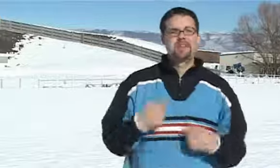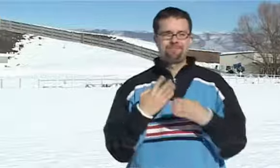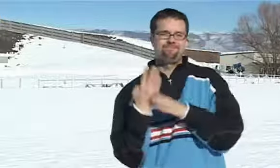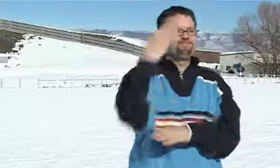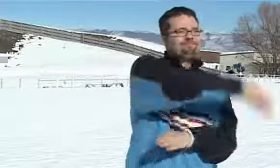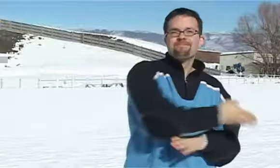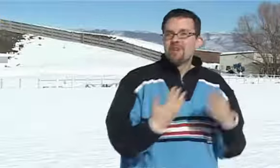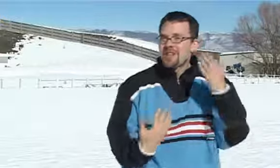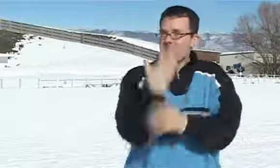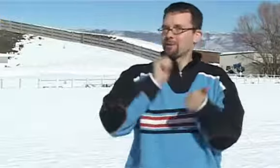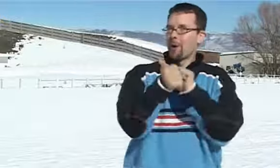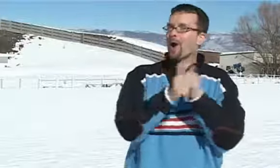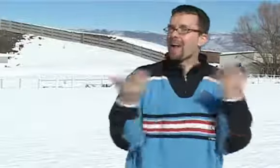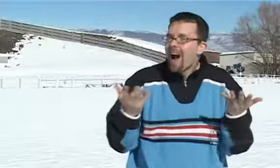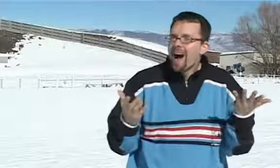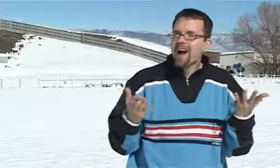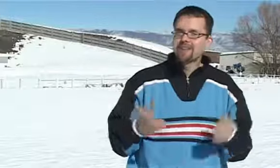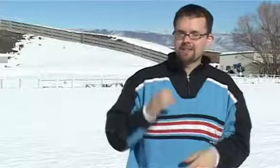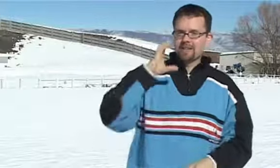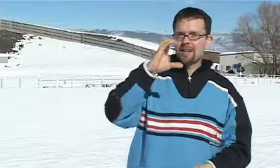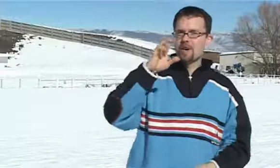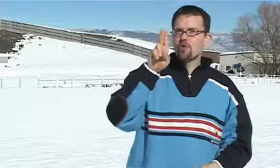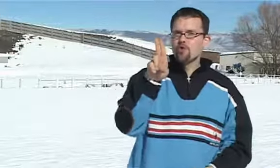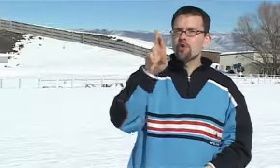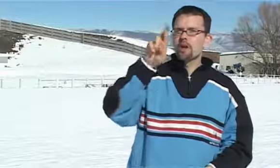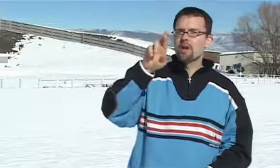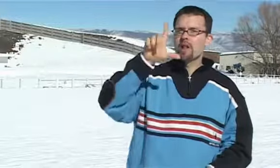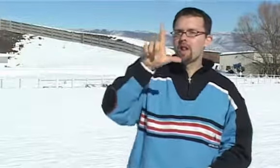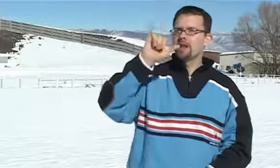Langlauf. Wir kommen jetzt zu einer neuen Sportart. Das wird Curling